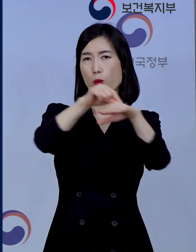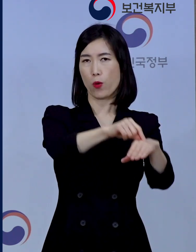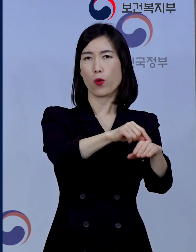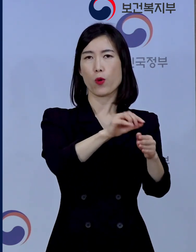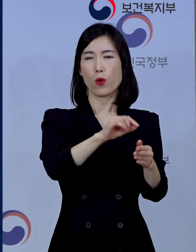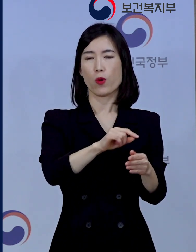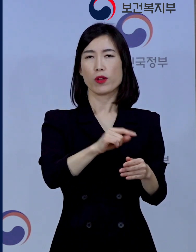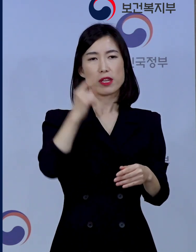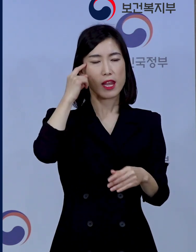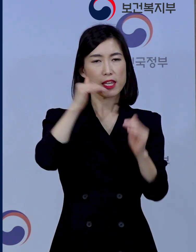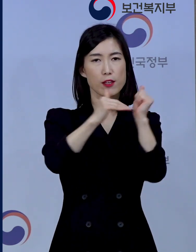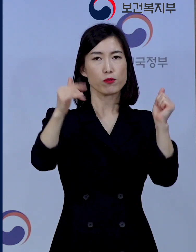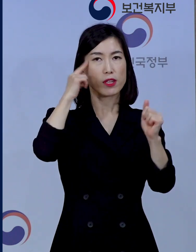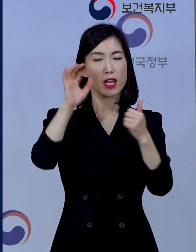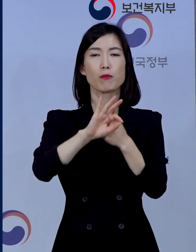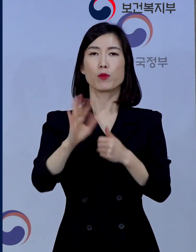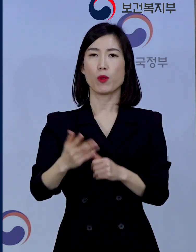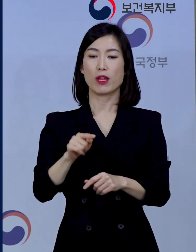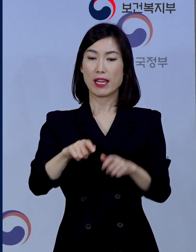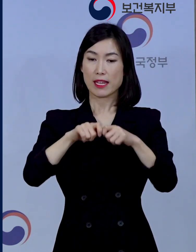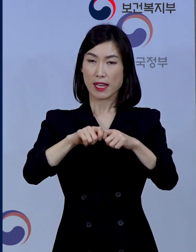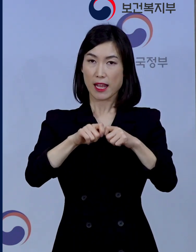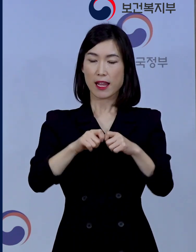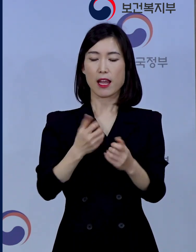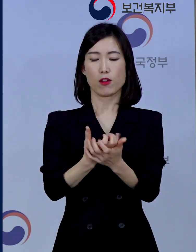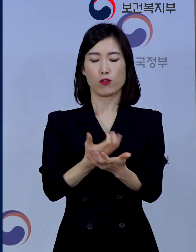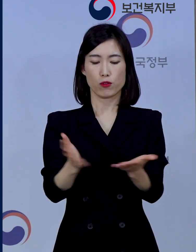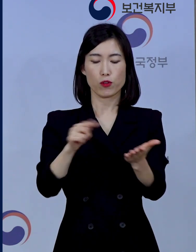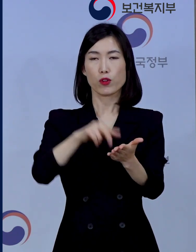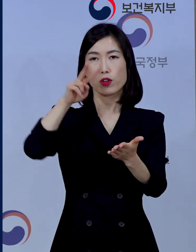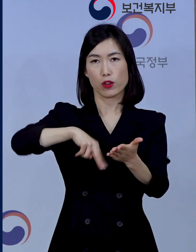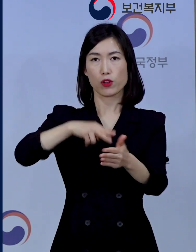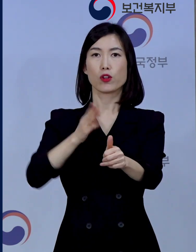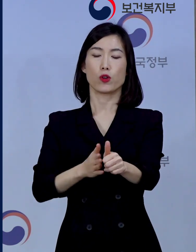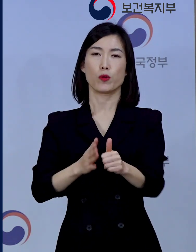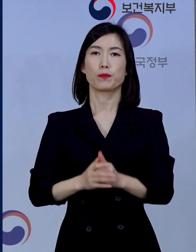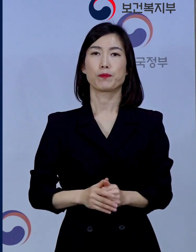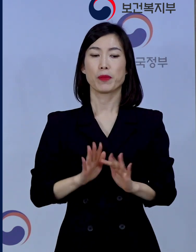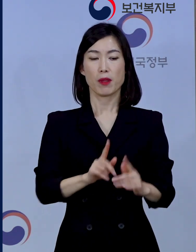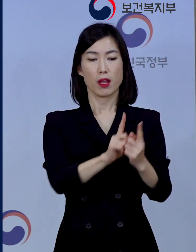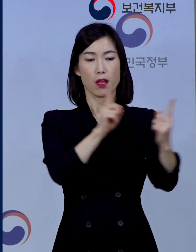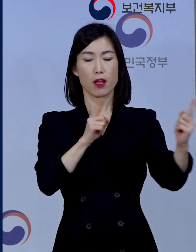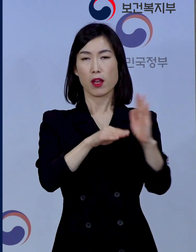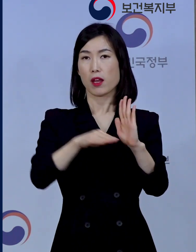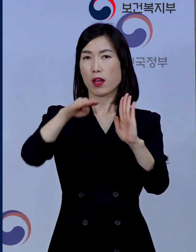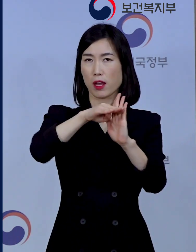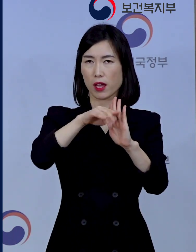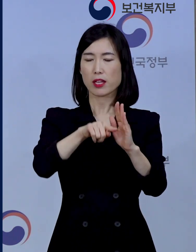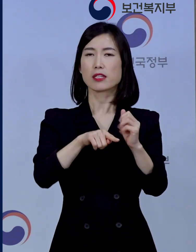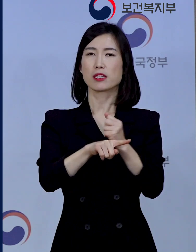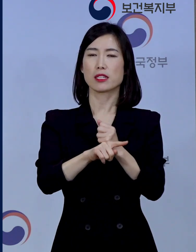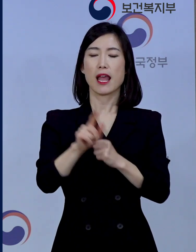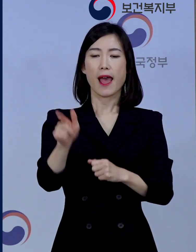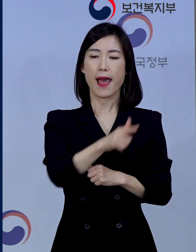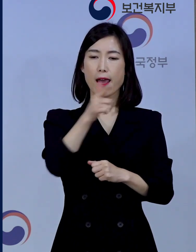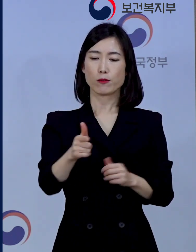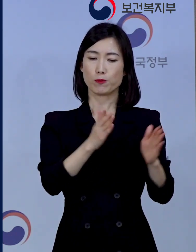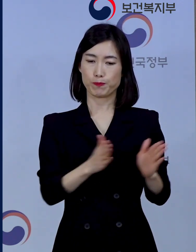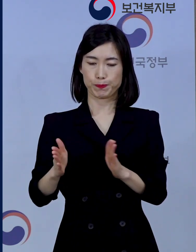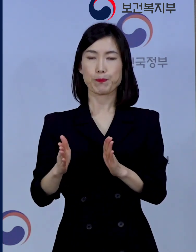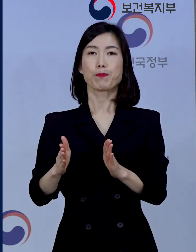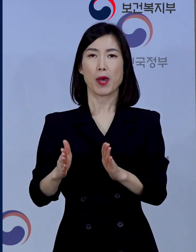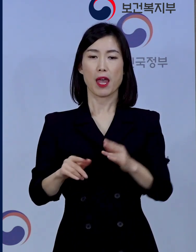사항은 보도자료를 참고해 주시기 바랍니다. 이번 단계 상향 조치는 하루의 준비 기간을